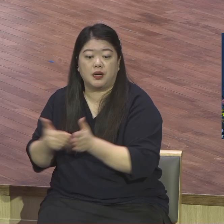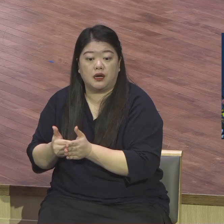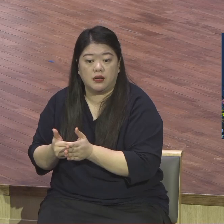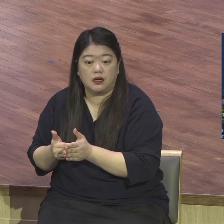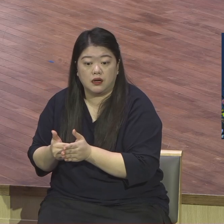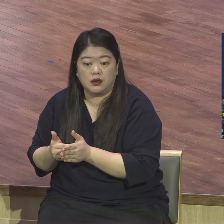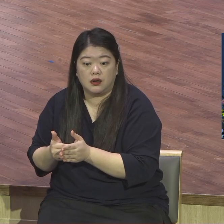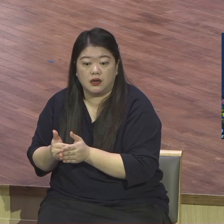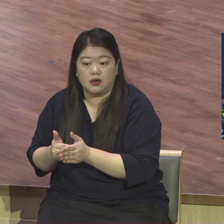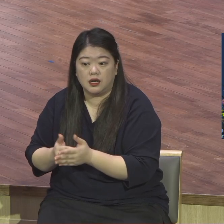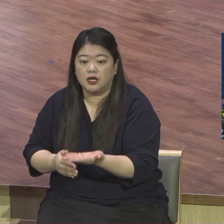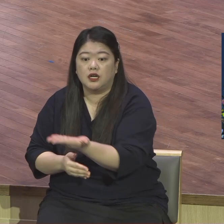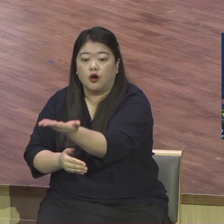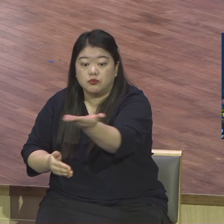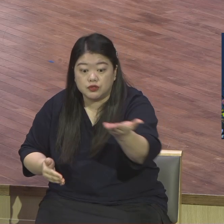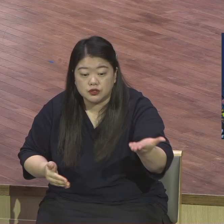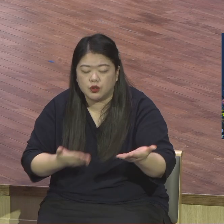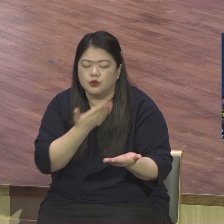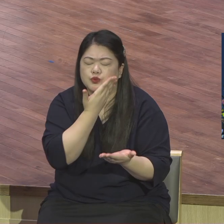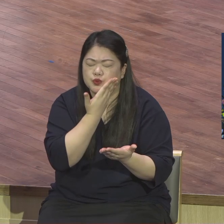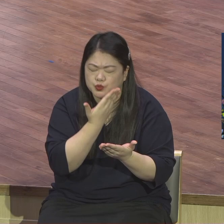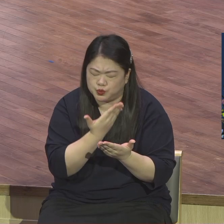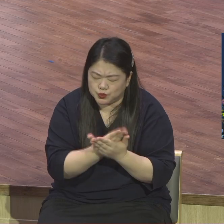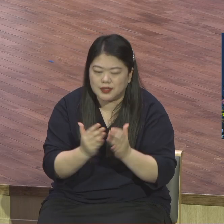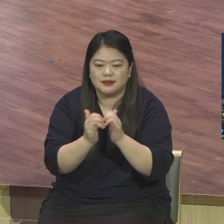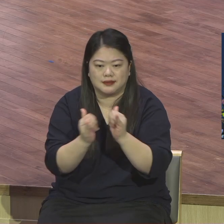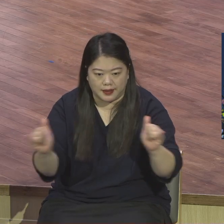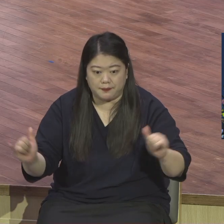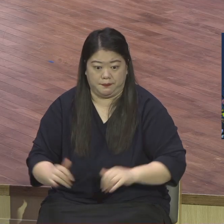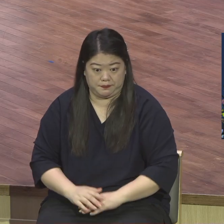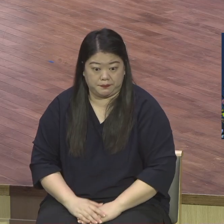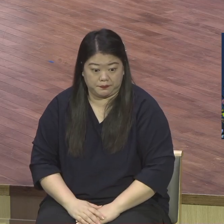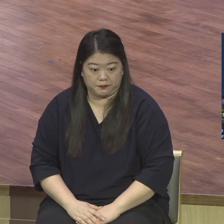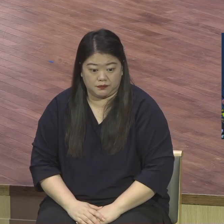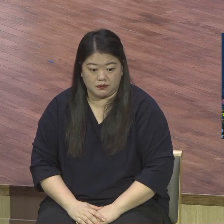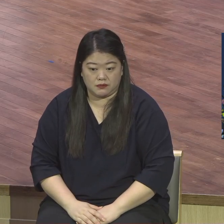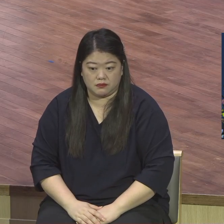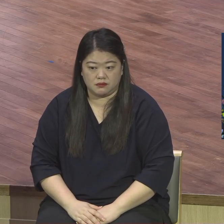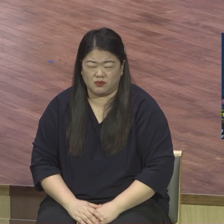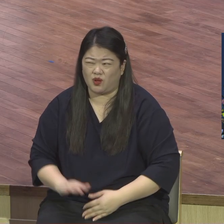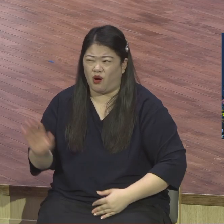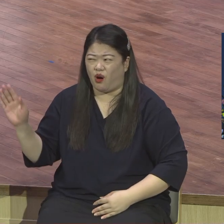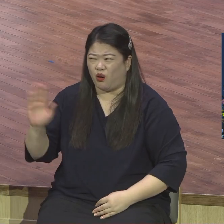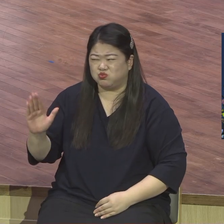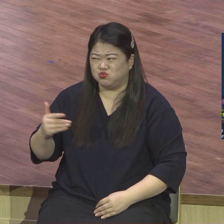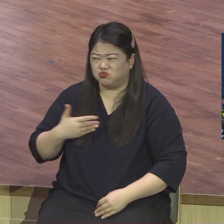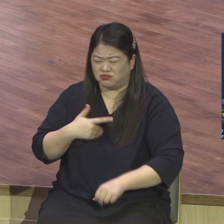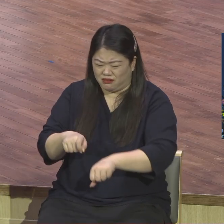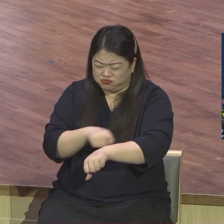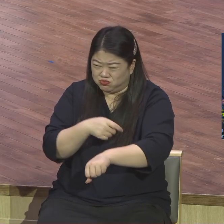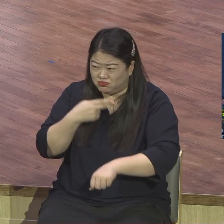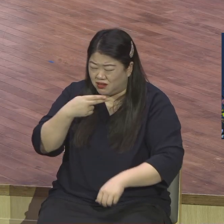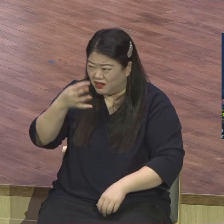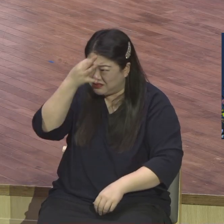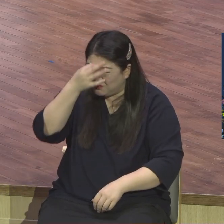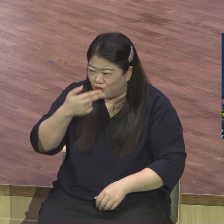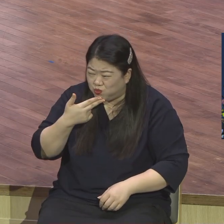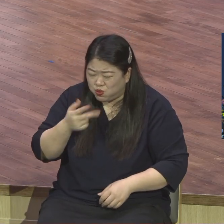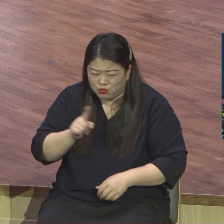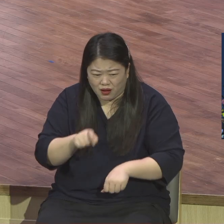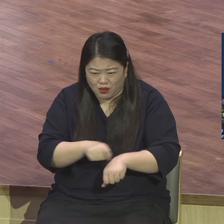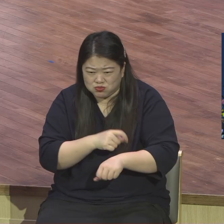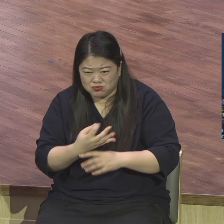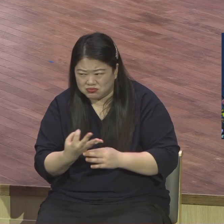여러분은 매우 존귀한 존재입니다. 남들이 인정 안 하고 세상에 별 볼 일 없고 아무것도 없다 할지라도